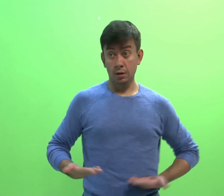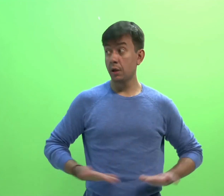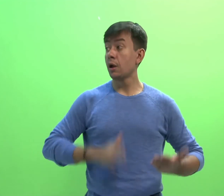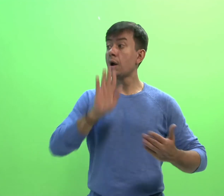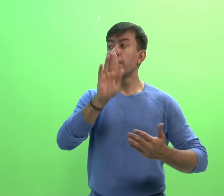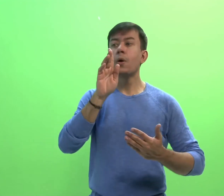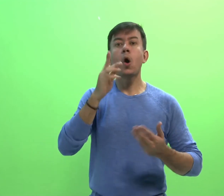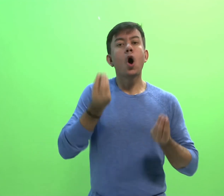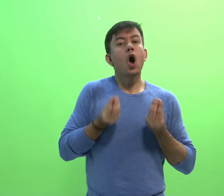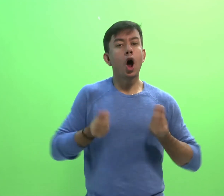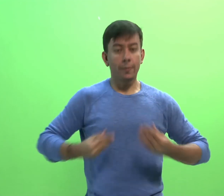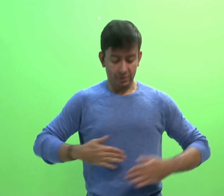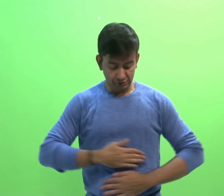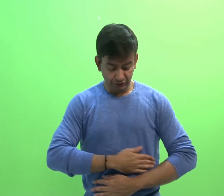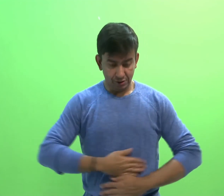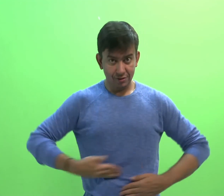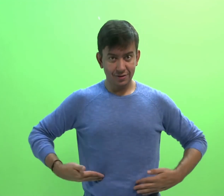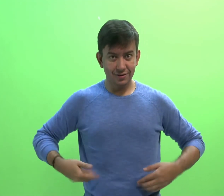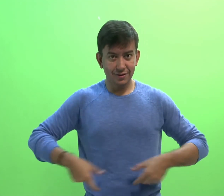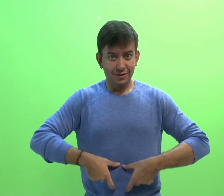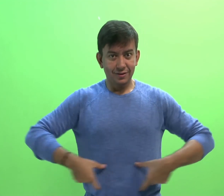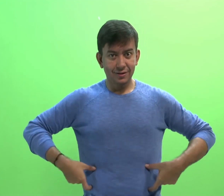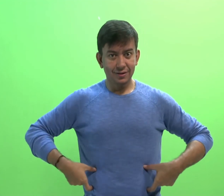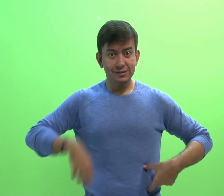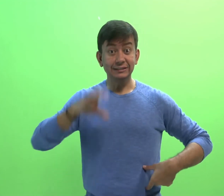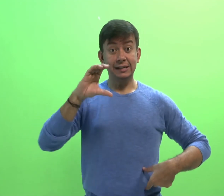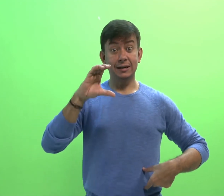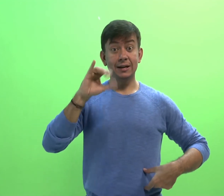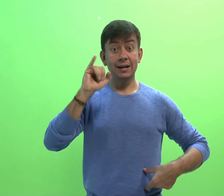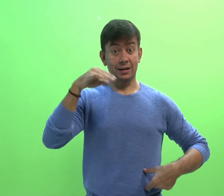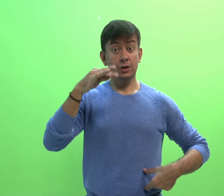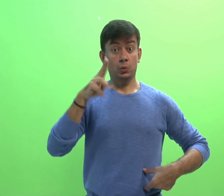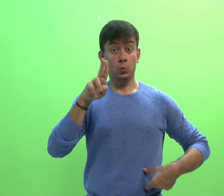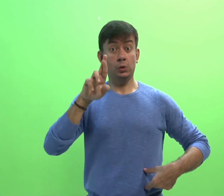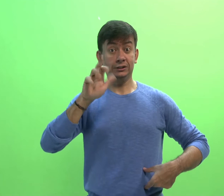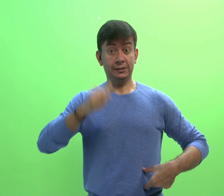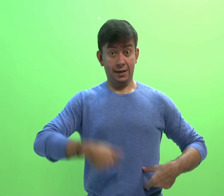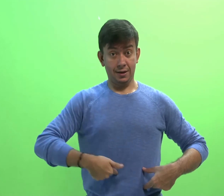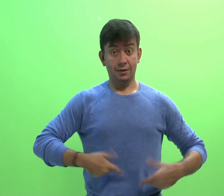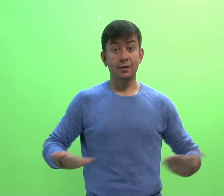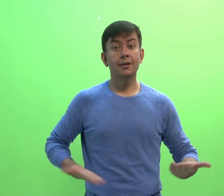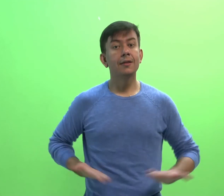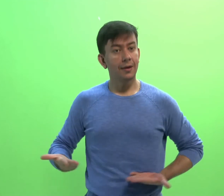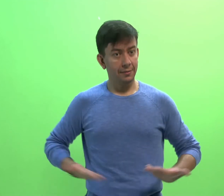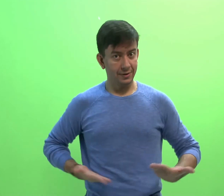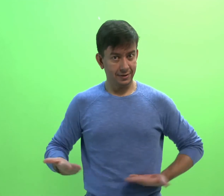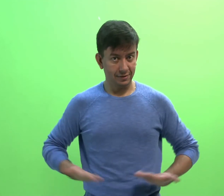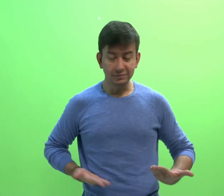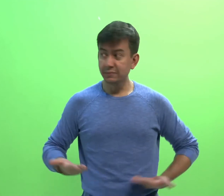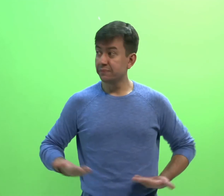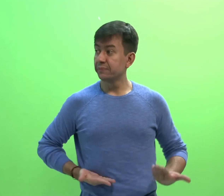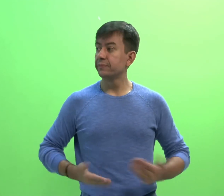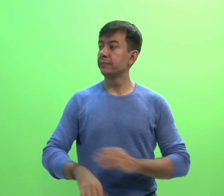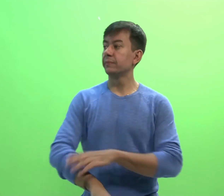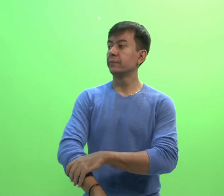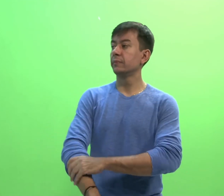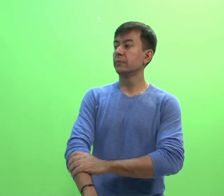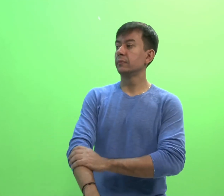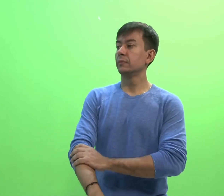Mas é feito na barriga, na altura da cintura. Sinal para a empregada. Um outro